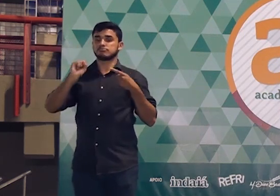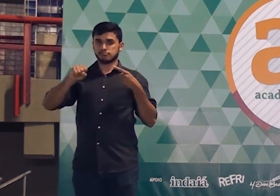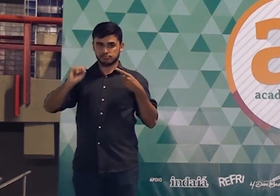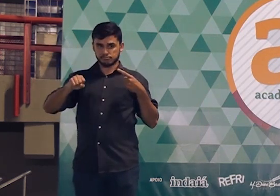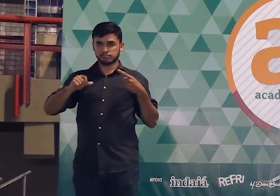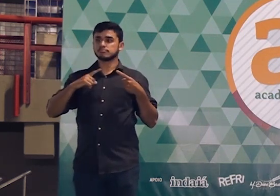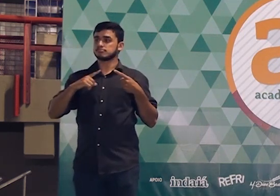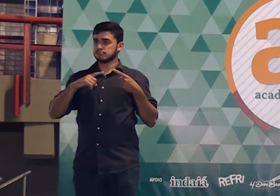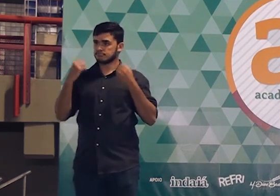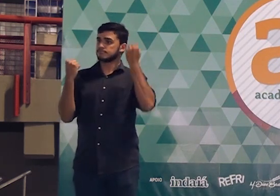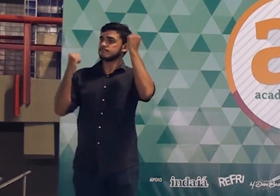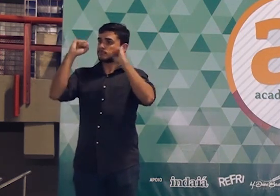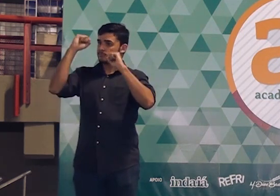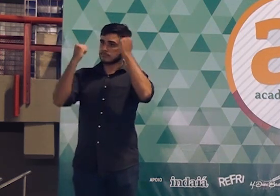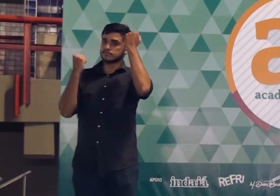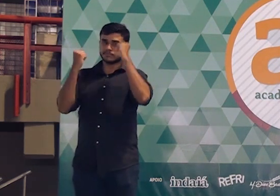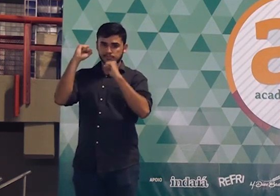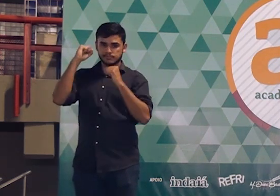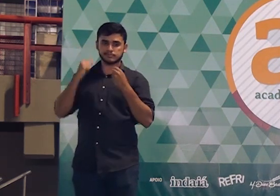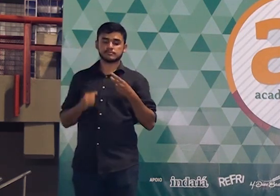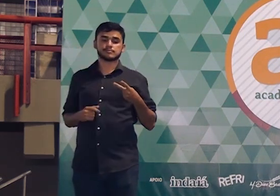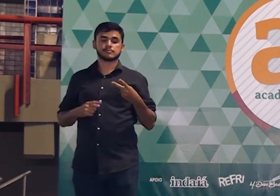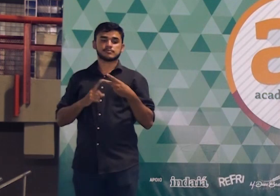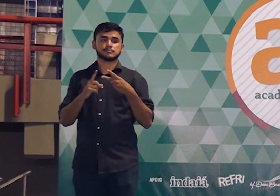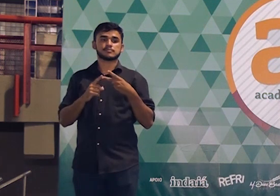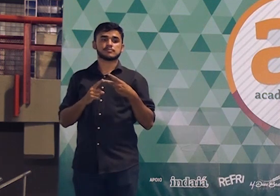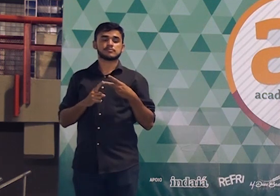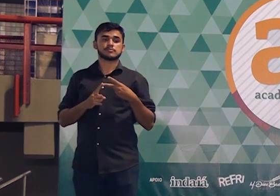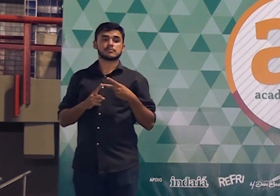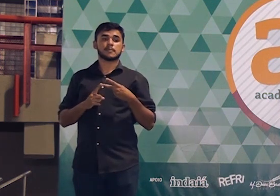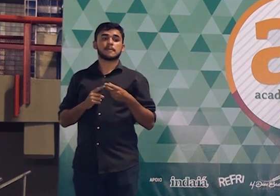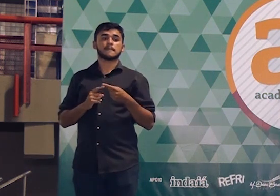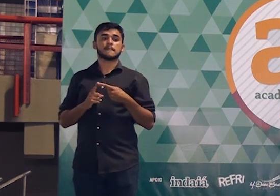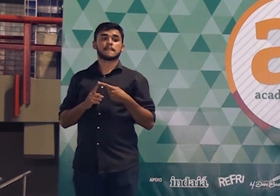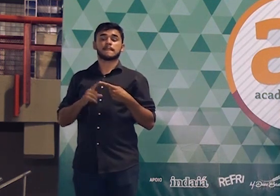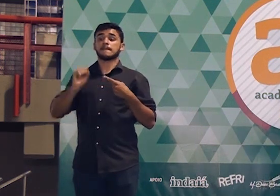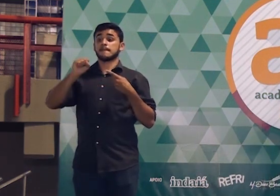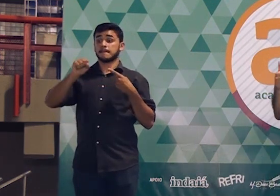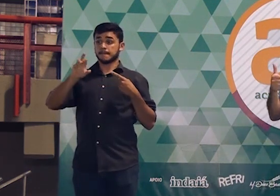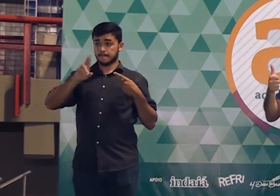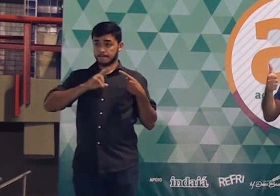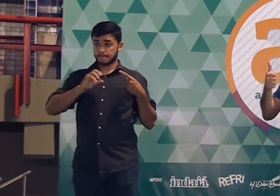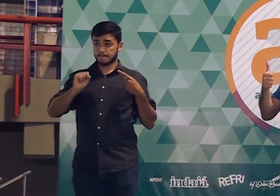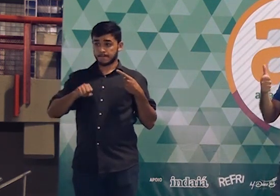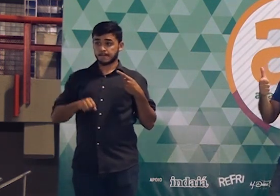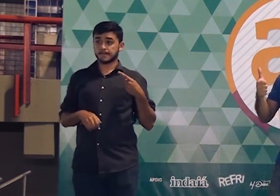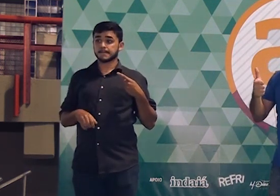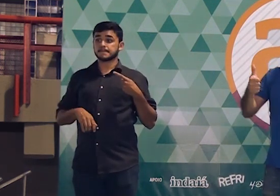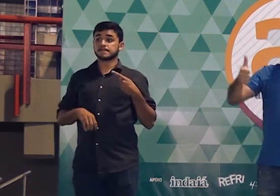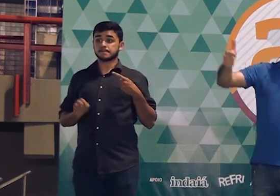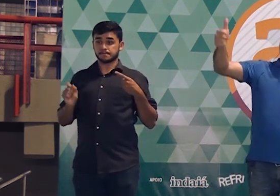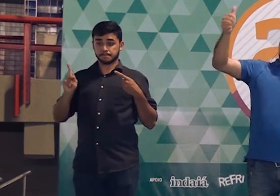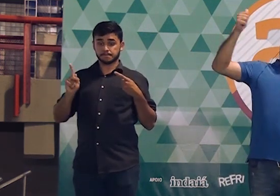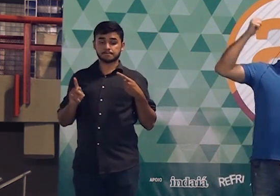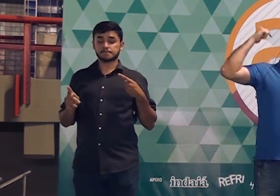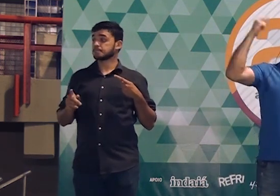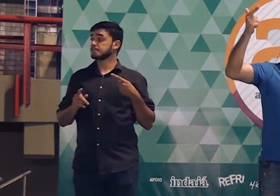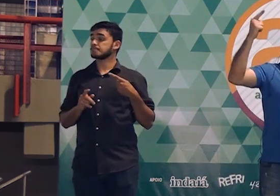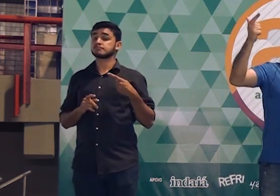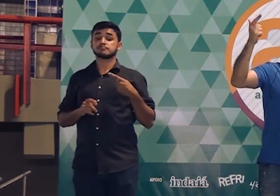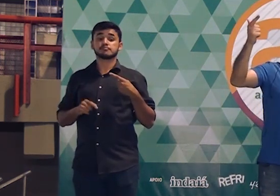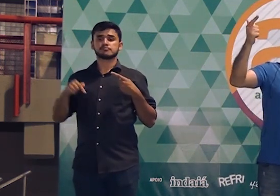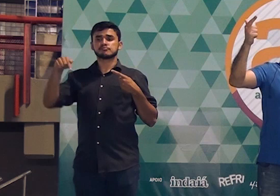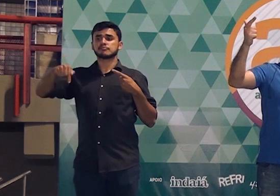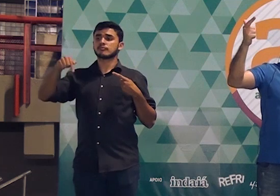Sim. Me ajude. O Brasil é um país industrializado? Sim, beleza. A